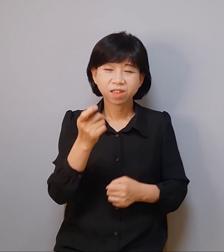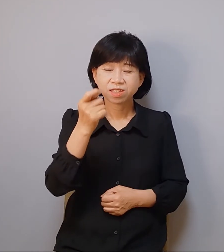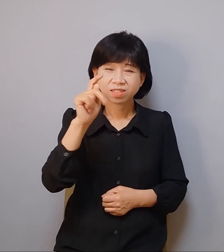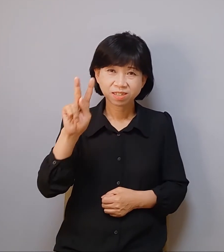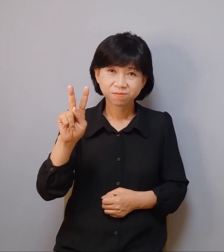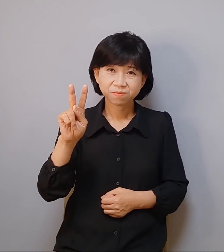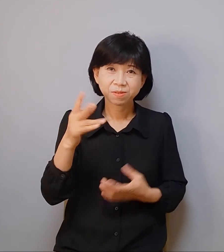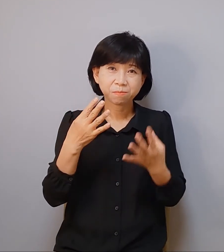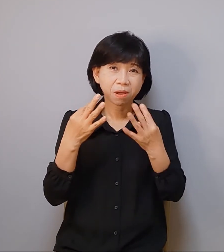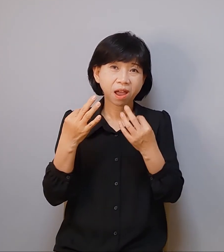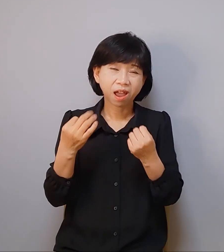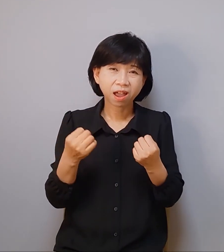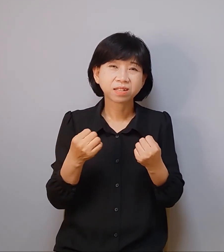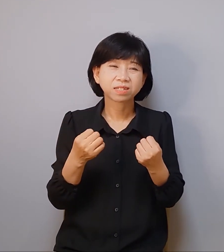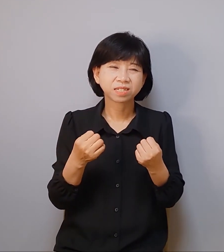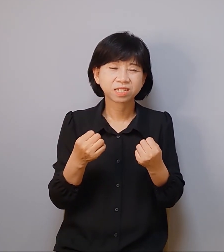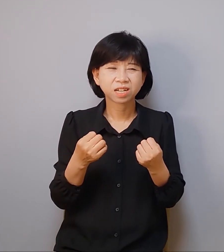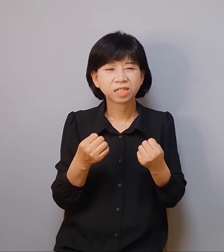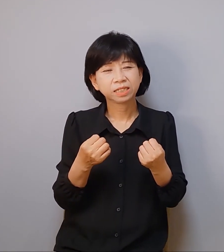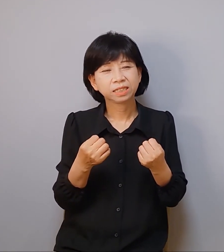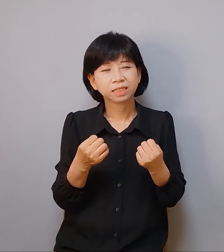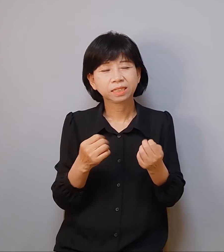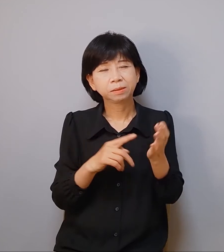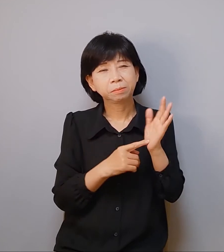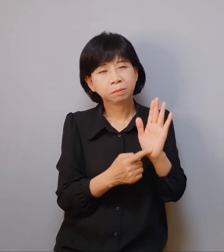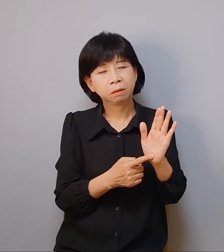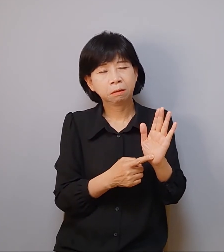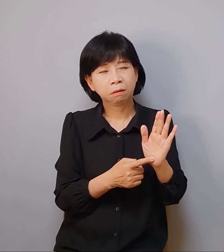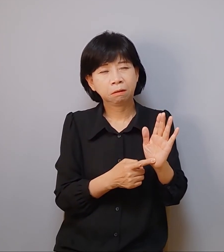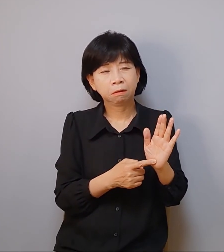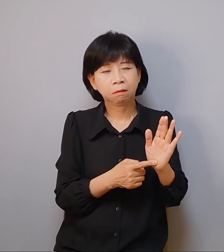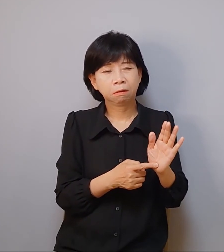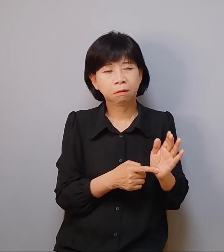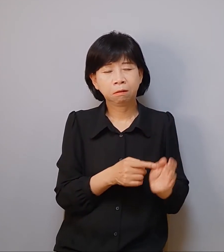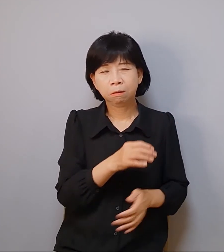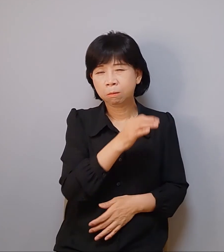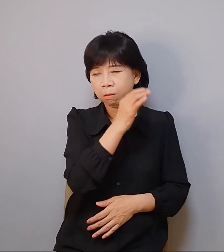참 나쁘끄럽고 막 좀 예배 드리는 것도 왜 자기들이